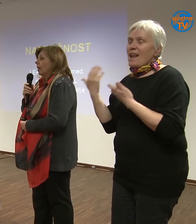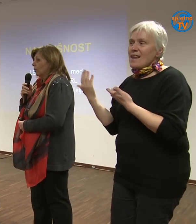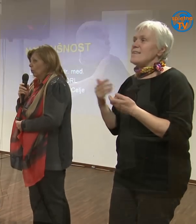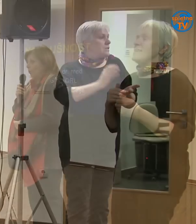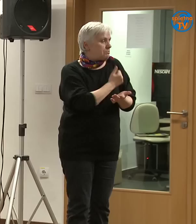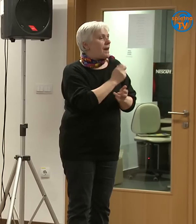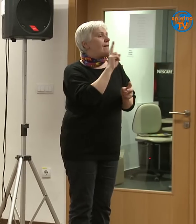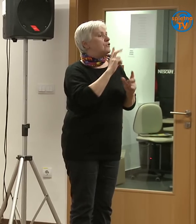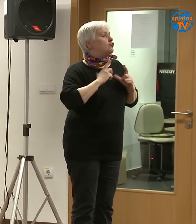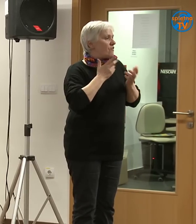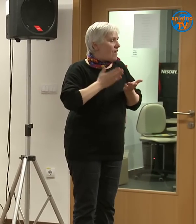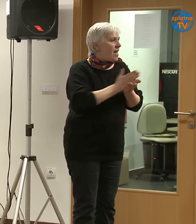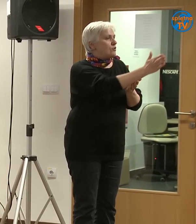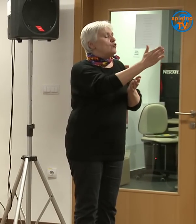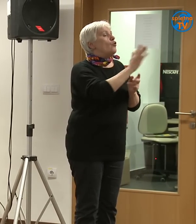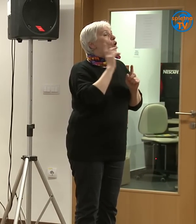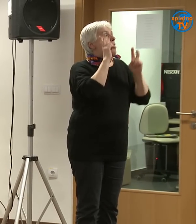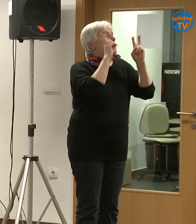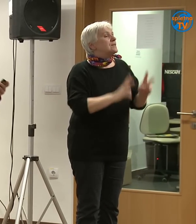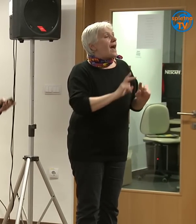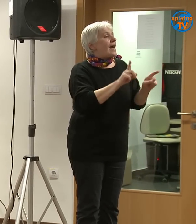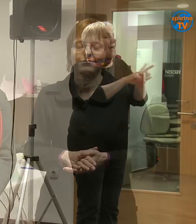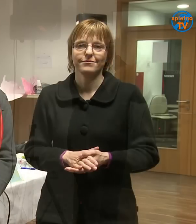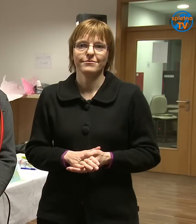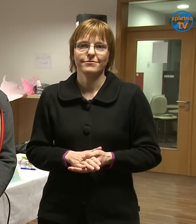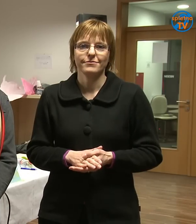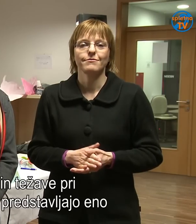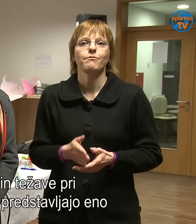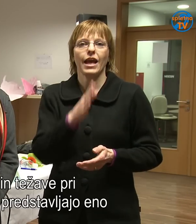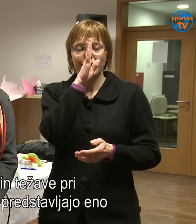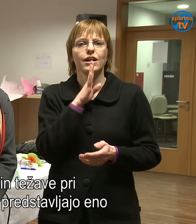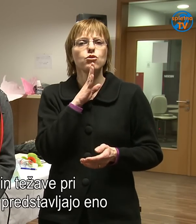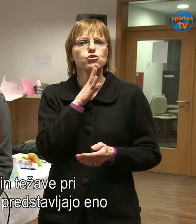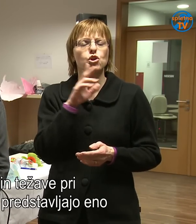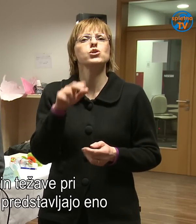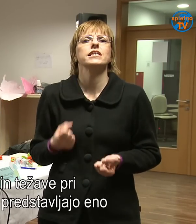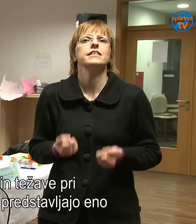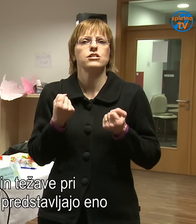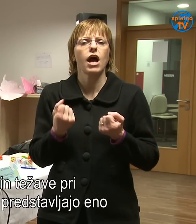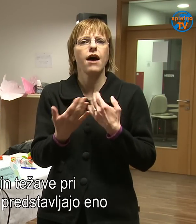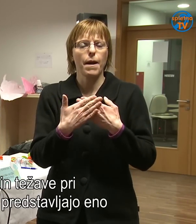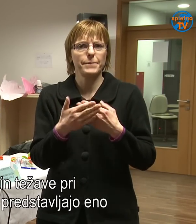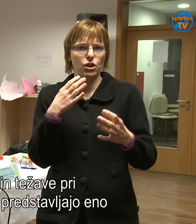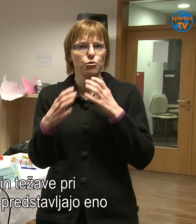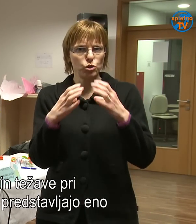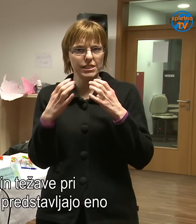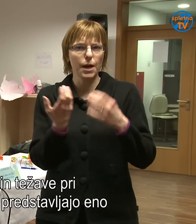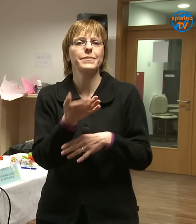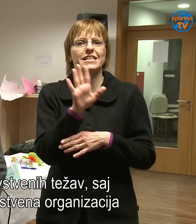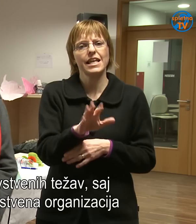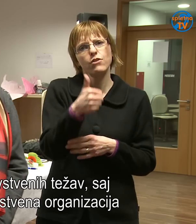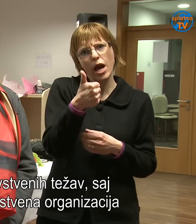da lahko postala je enakopravna članica tiste svoje. Naglušnost in težave pri komuniciranju predstavljajo